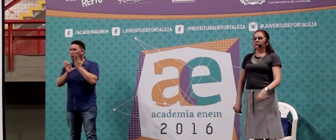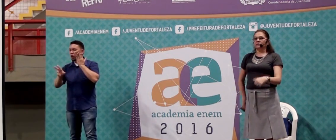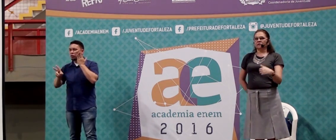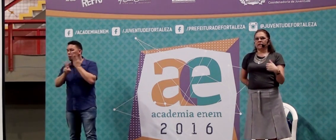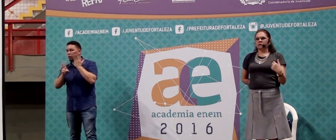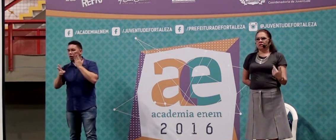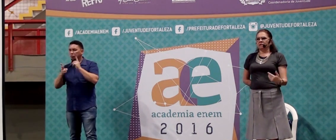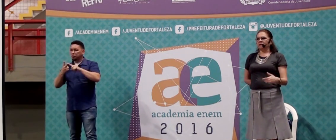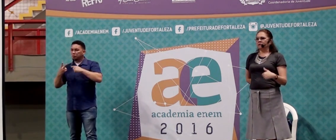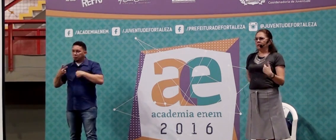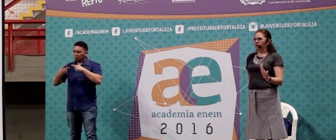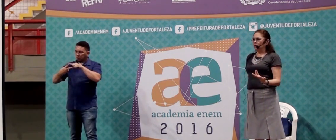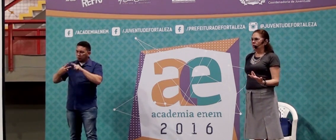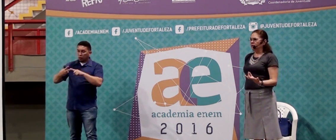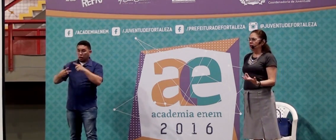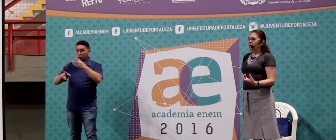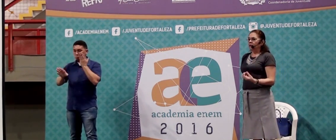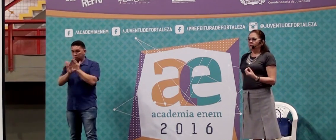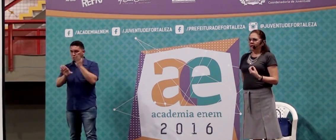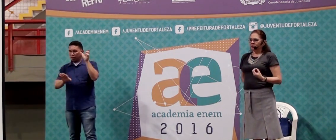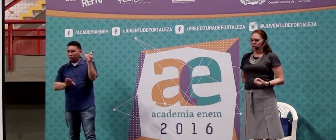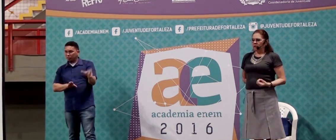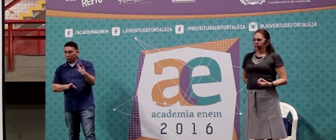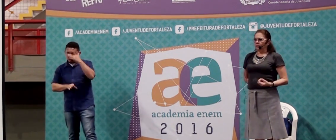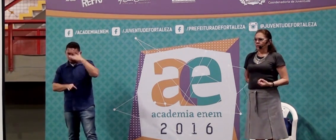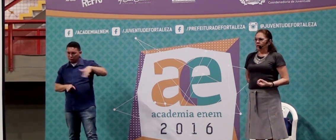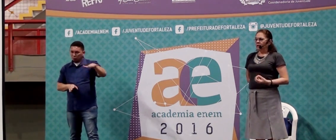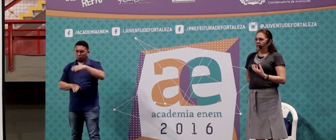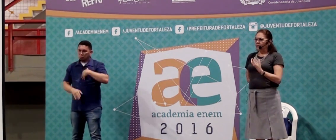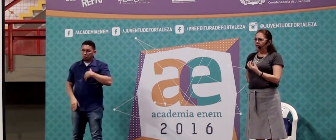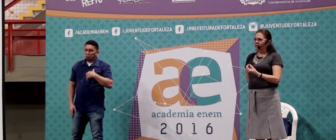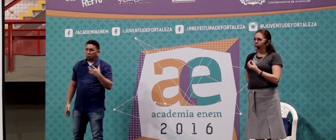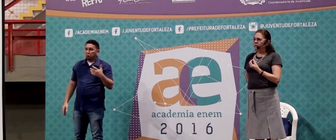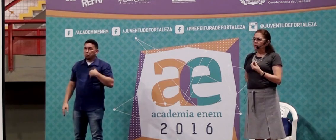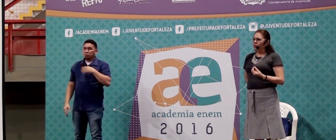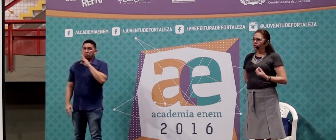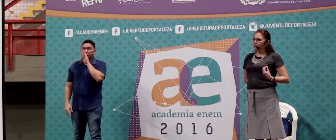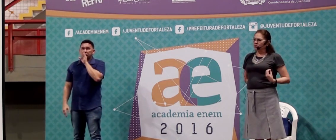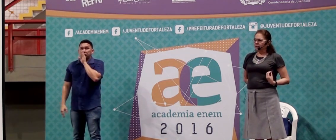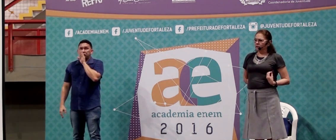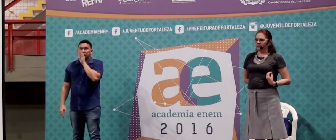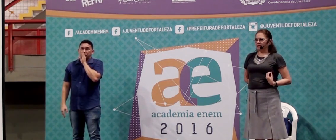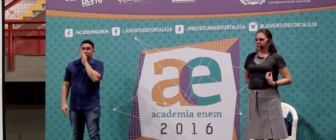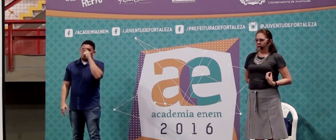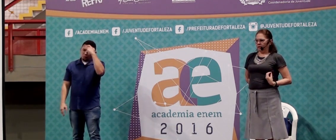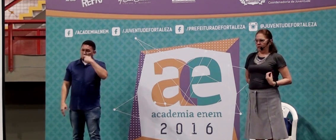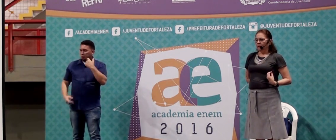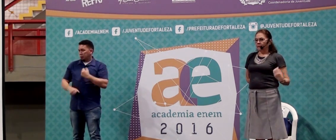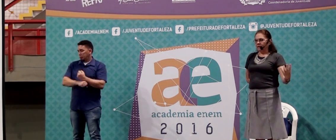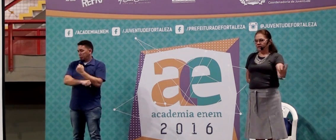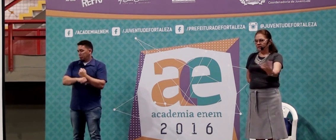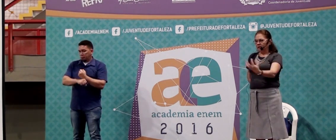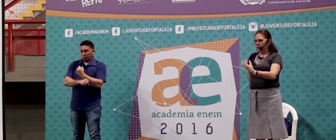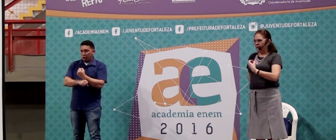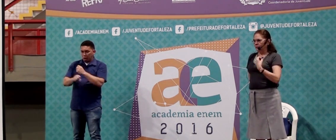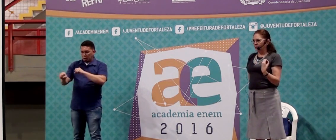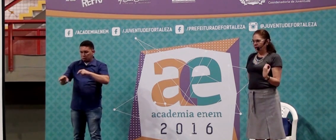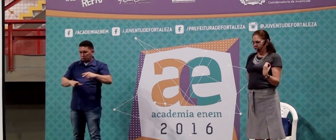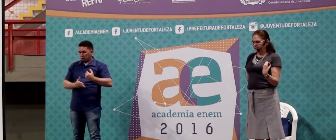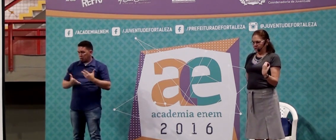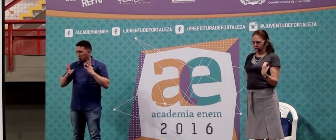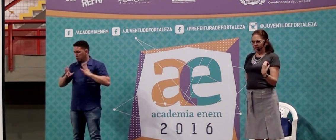consequências. Se você diz que as pessoas não dedicam determinados minutos da sua semana para fazer